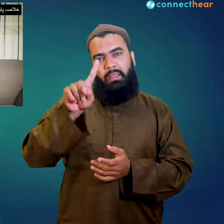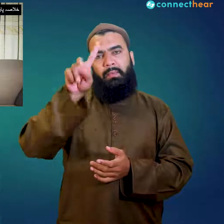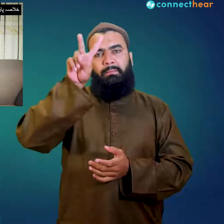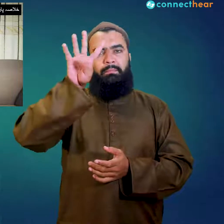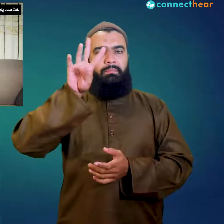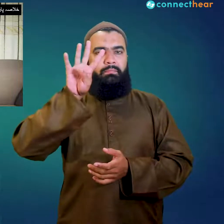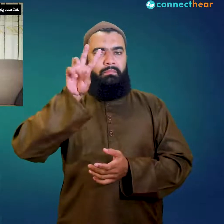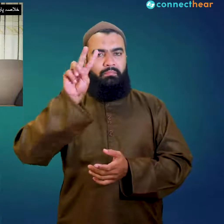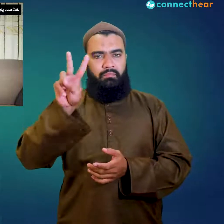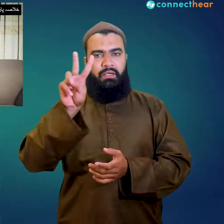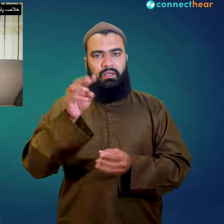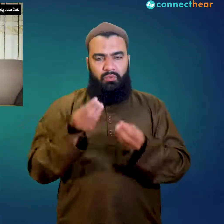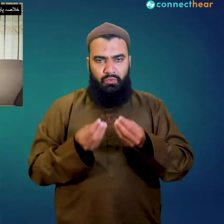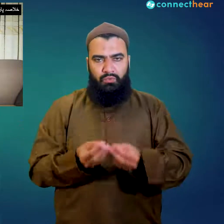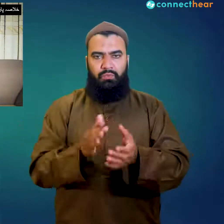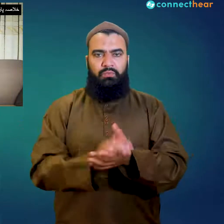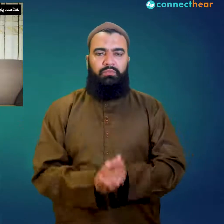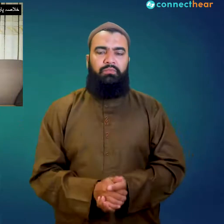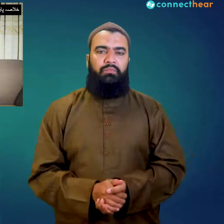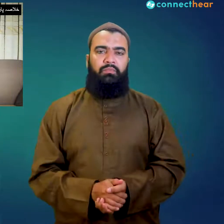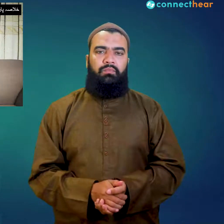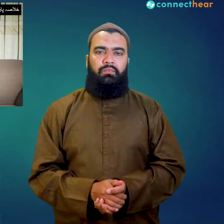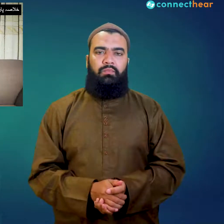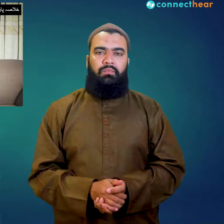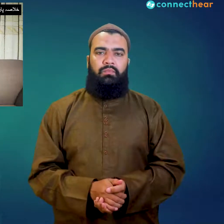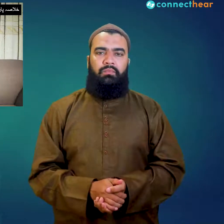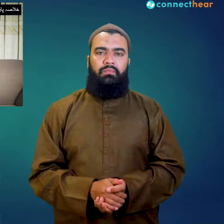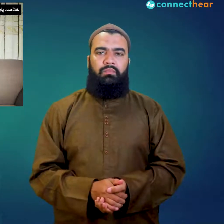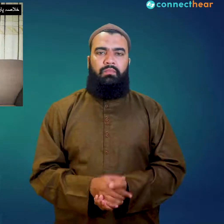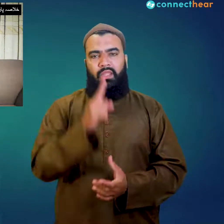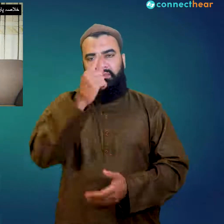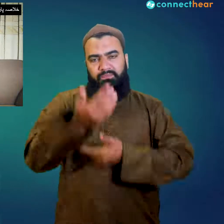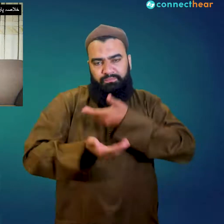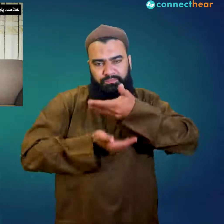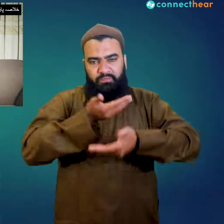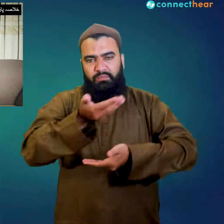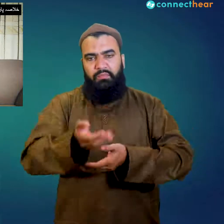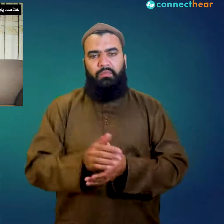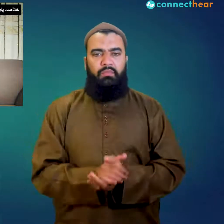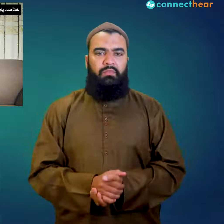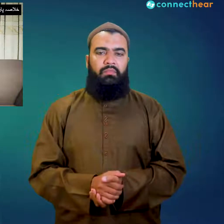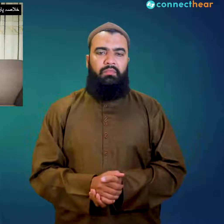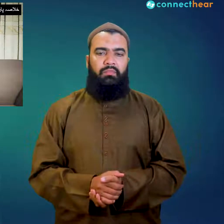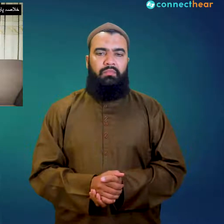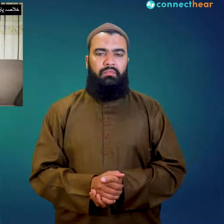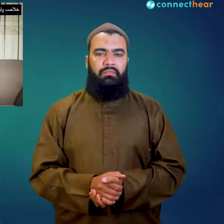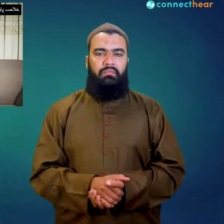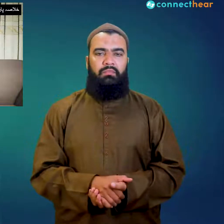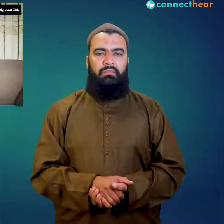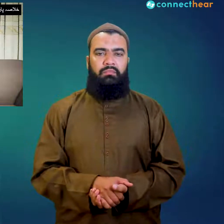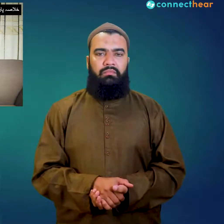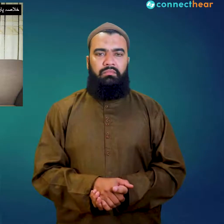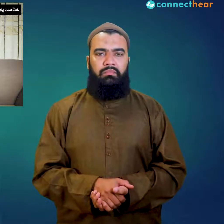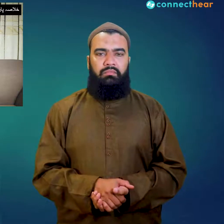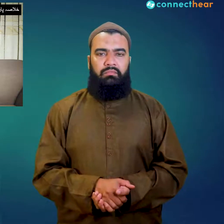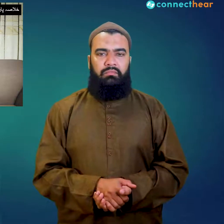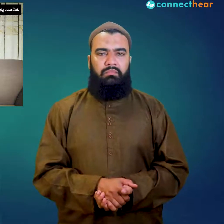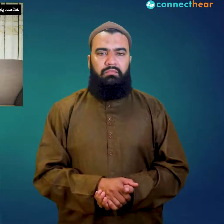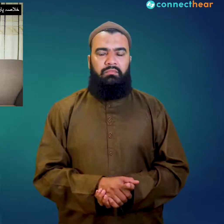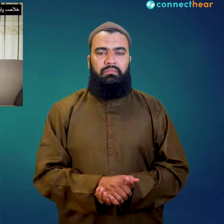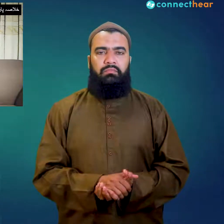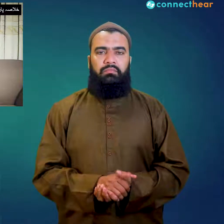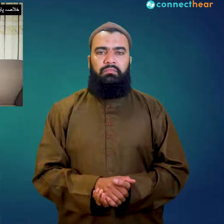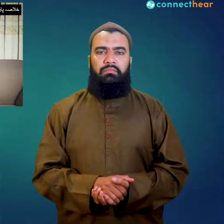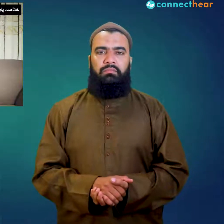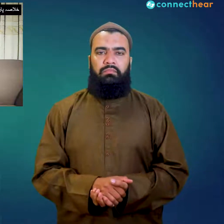1، یا ایھا الناس اتقوا ربکم الذی خلقکم من نفس واحدہ وخلق منها زوجها